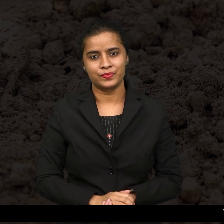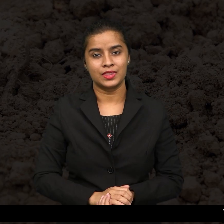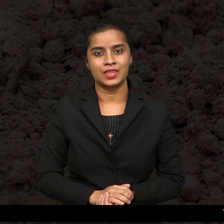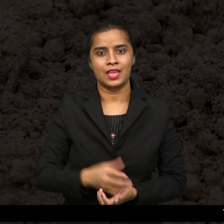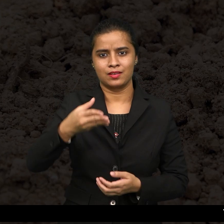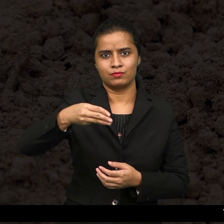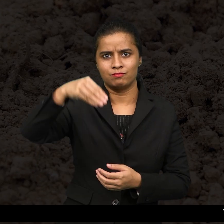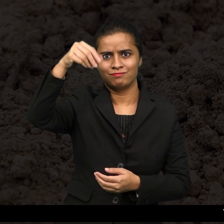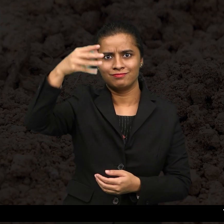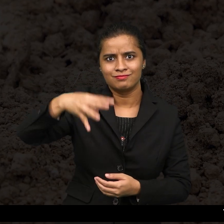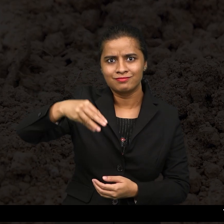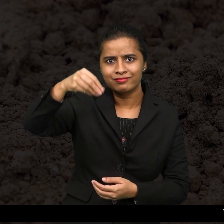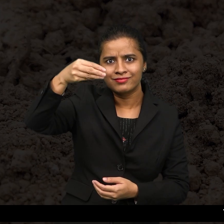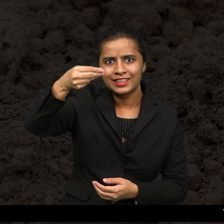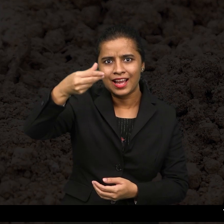वाळू,